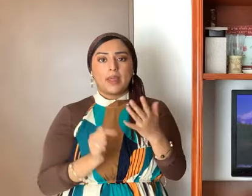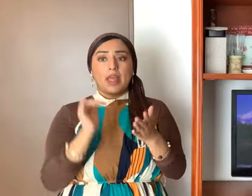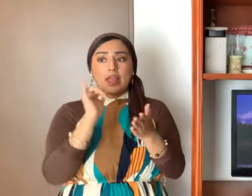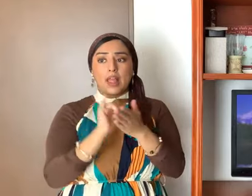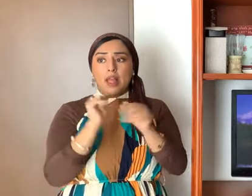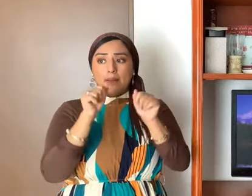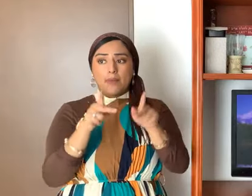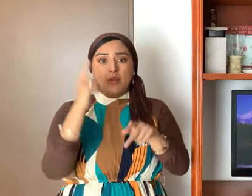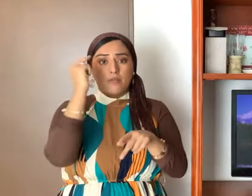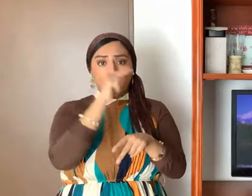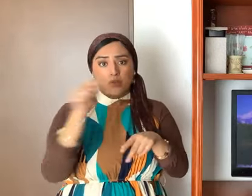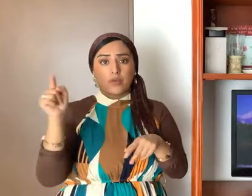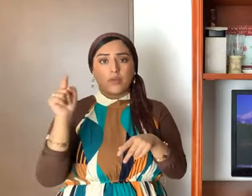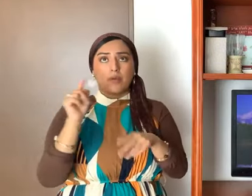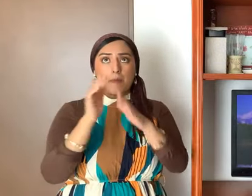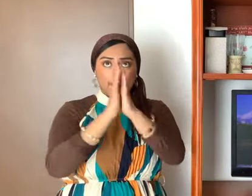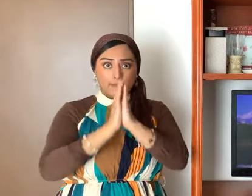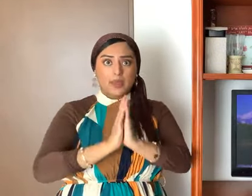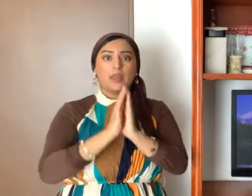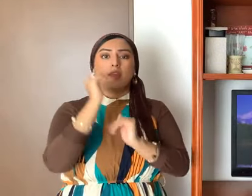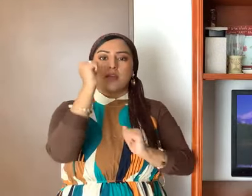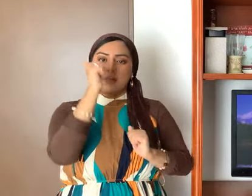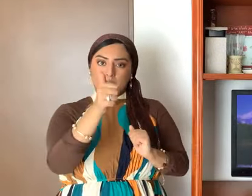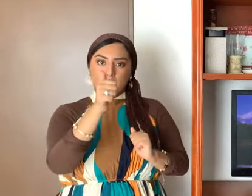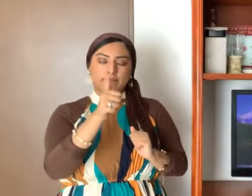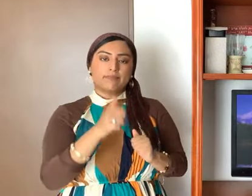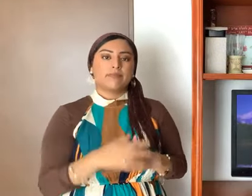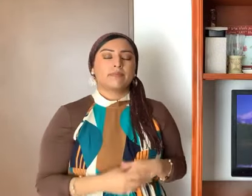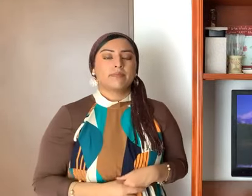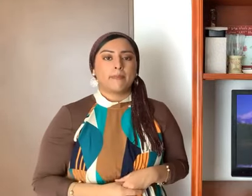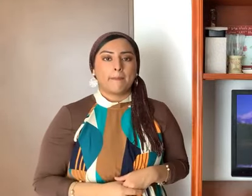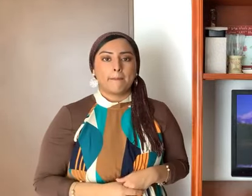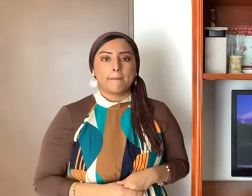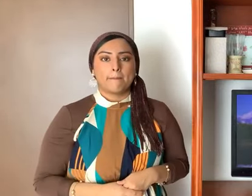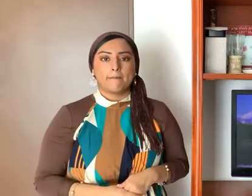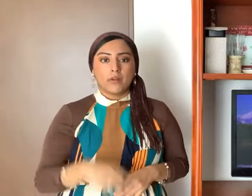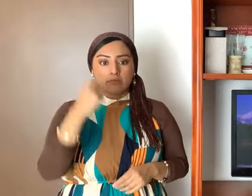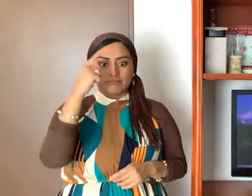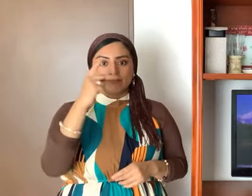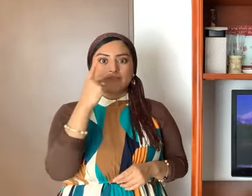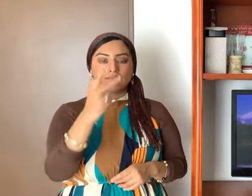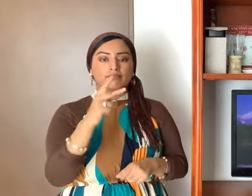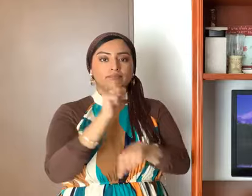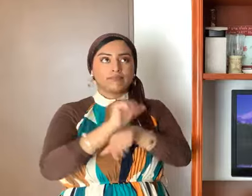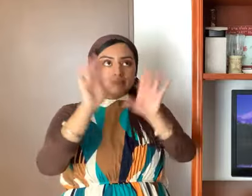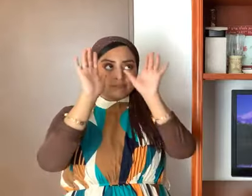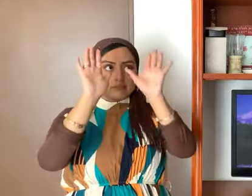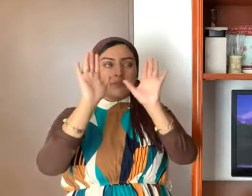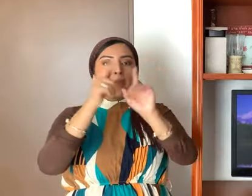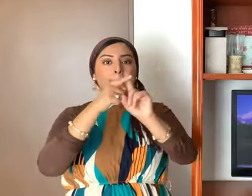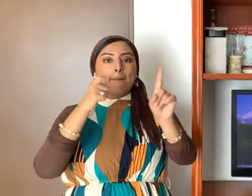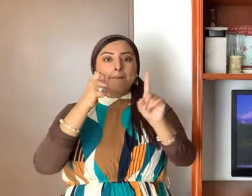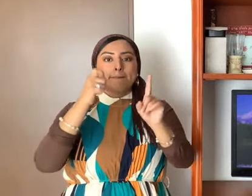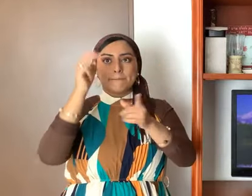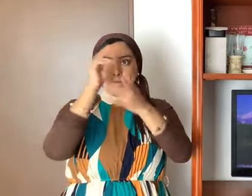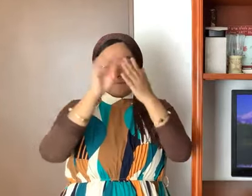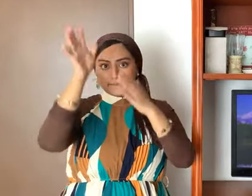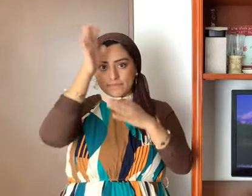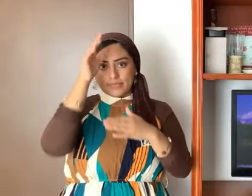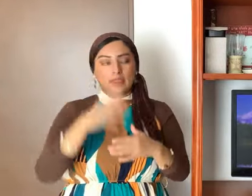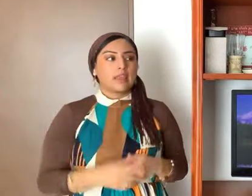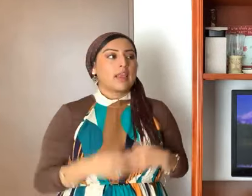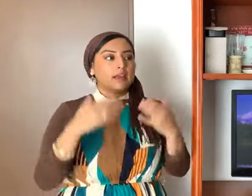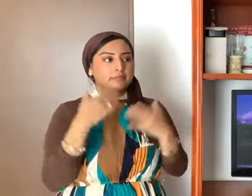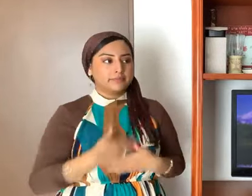para ti. Ora y ora tú, y nosotros también. Pero ora tú para que veas la gloria del Eterno, para que veas la cabó del Eterno